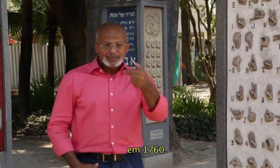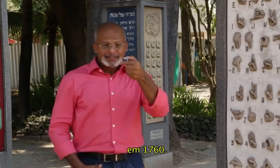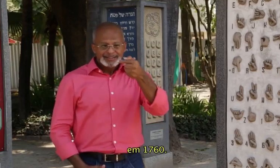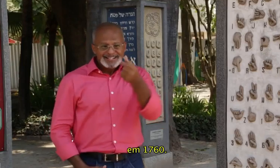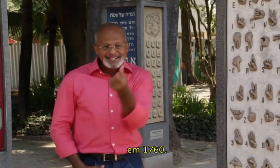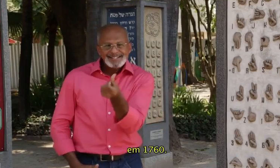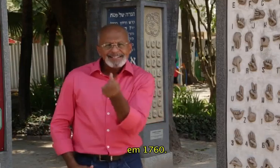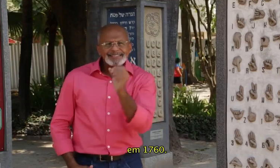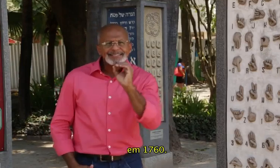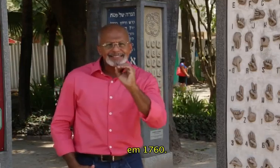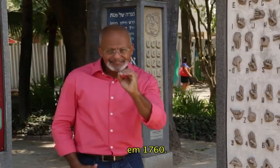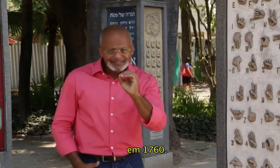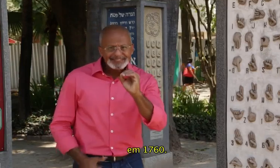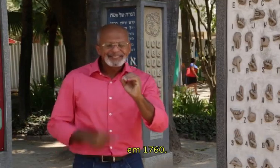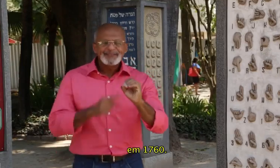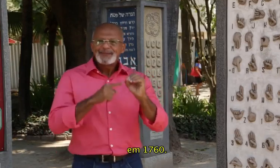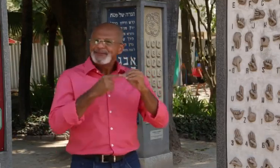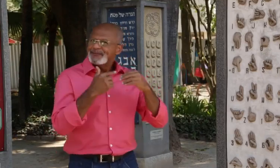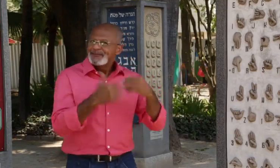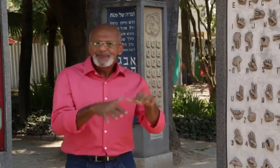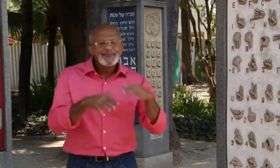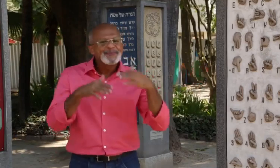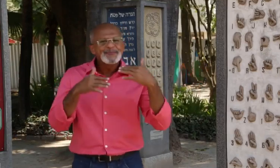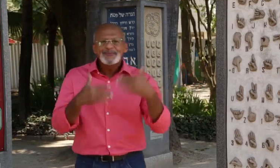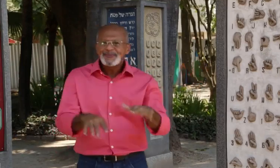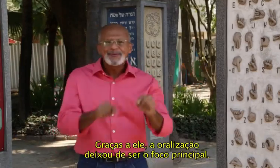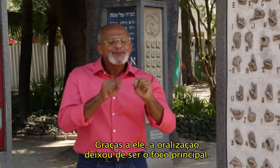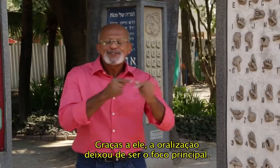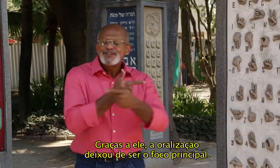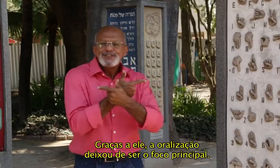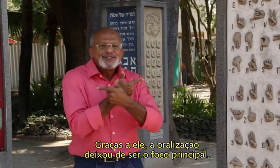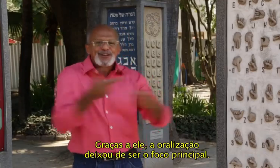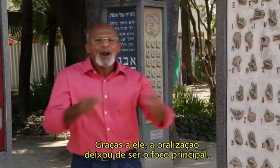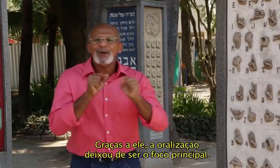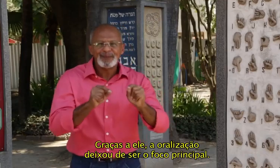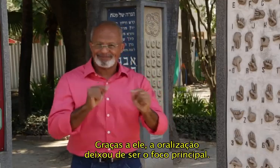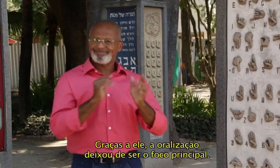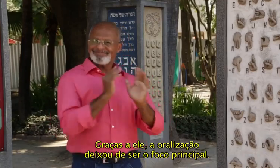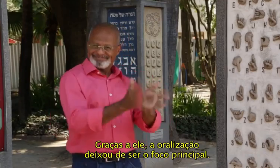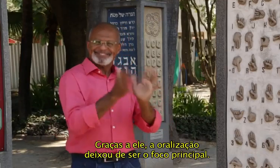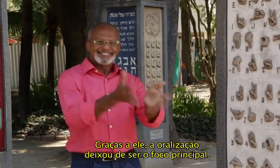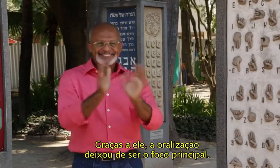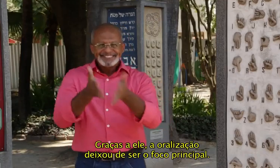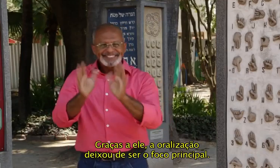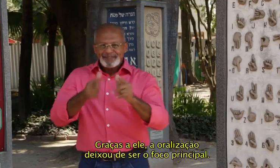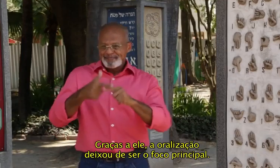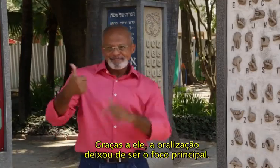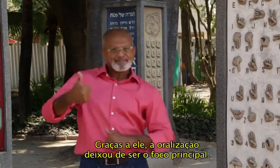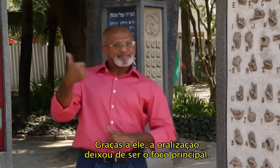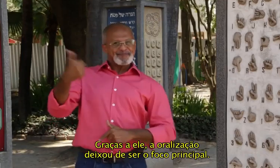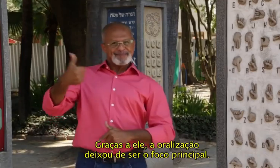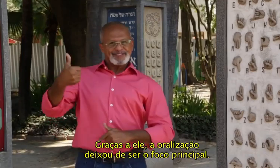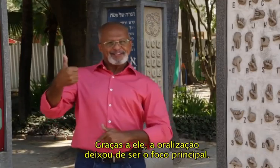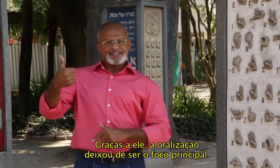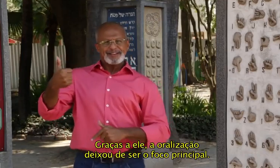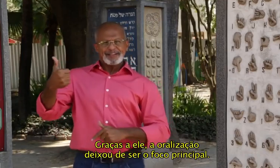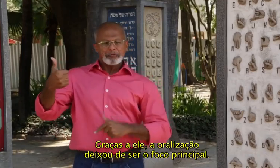Em 1760, graças a ele, a oralização deixou de ser o